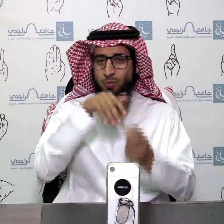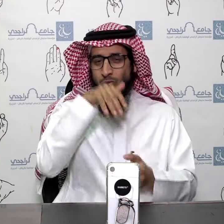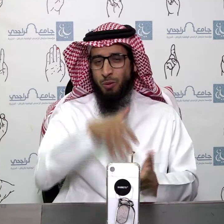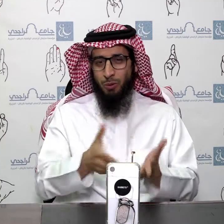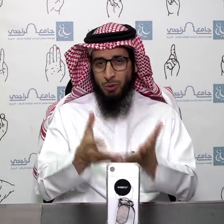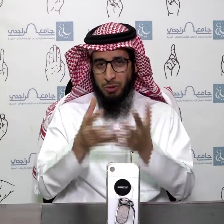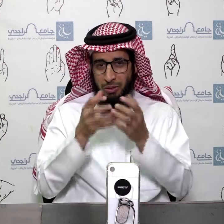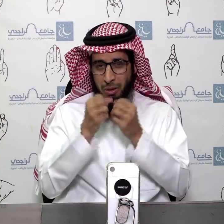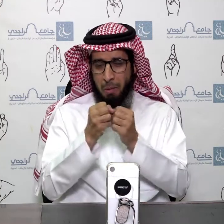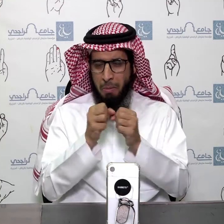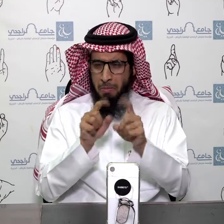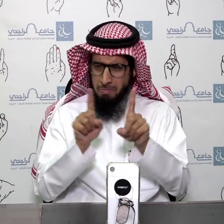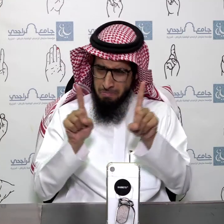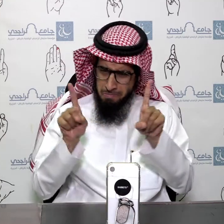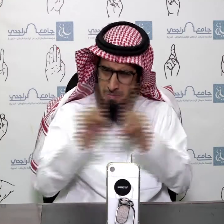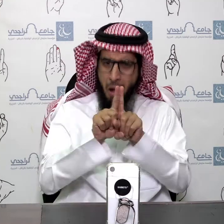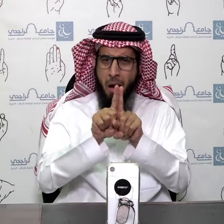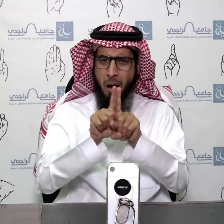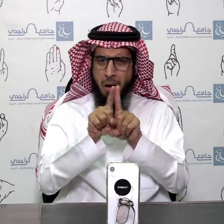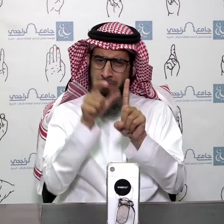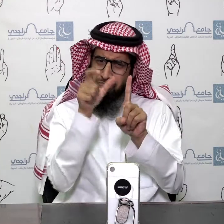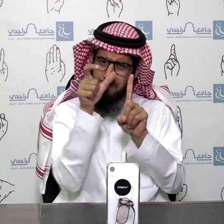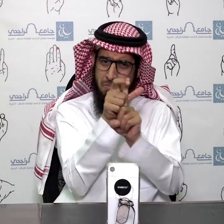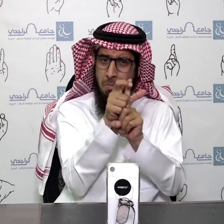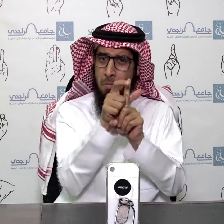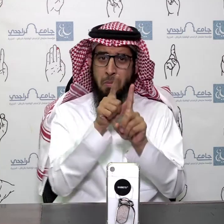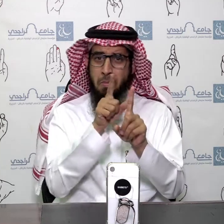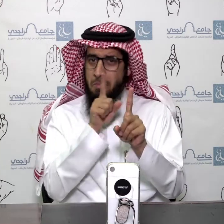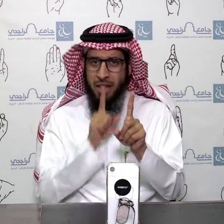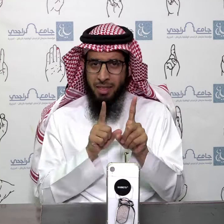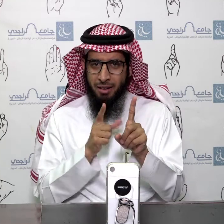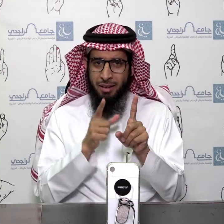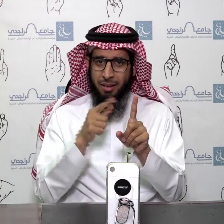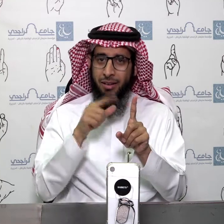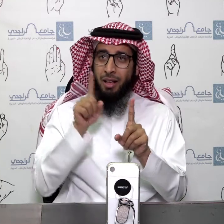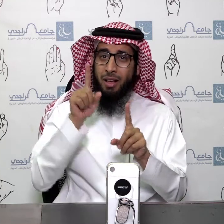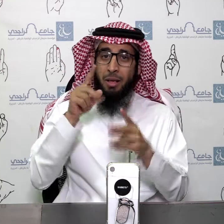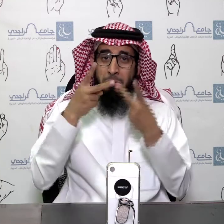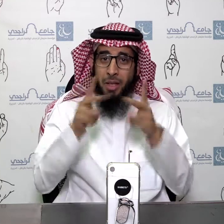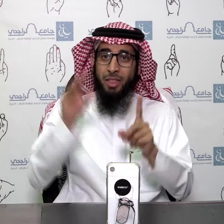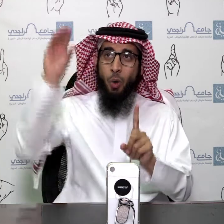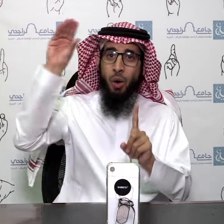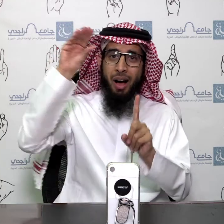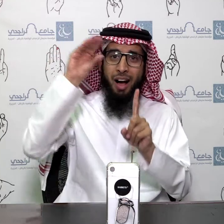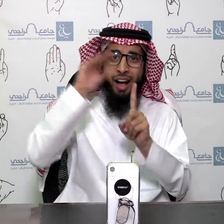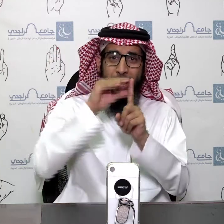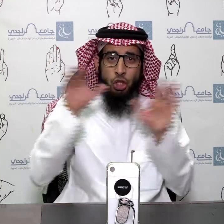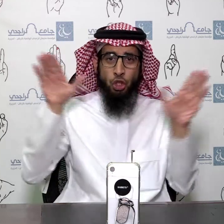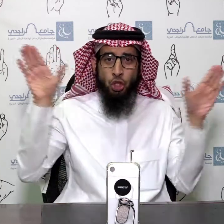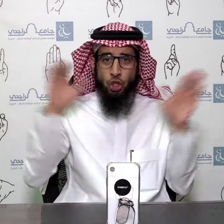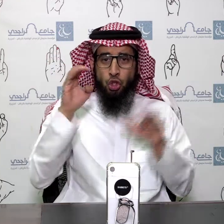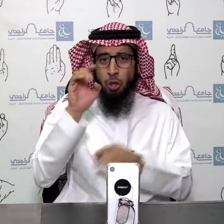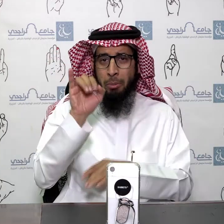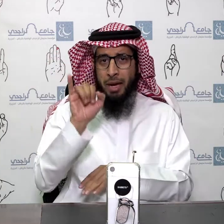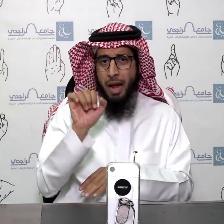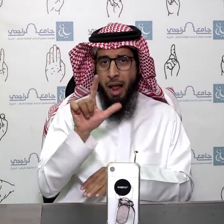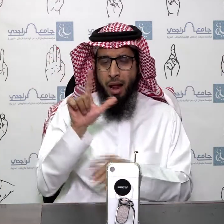عليه وسلم عند بداية الوحي، وكانت له سند صدق.